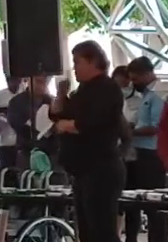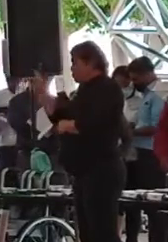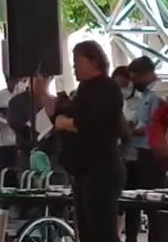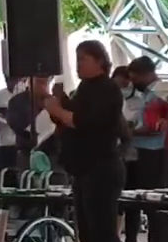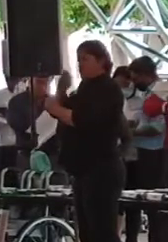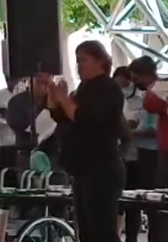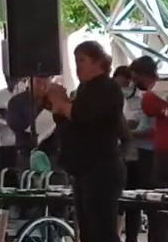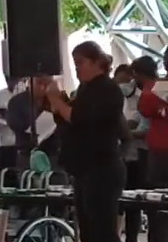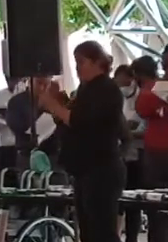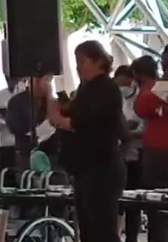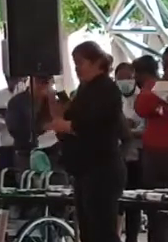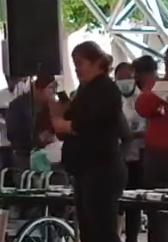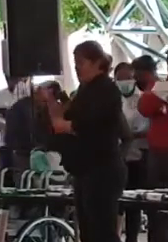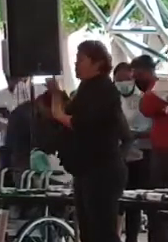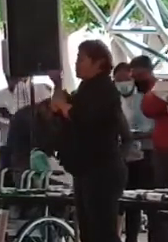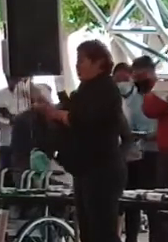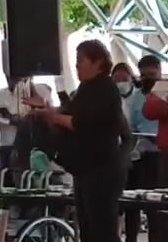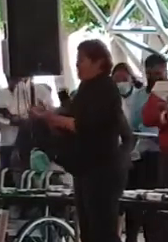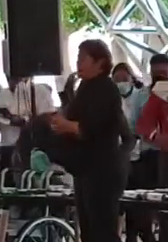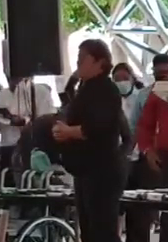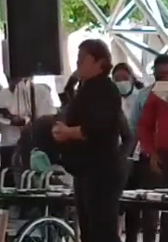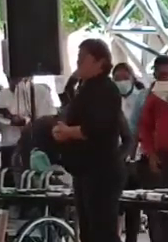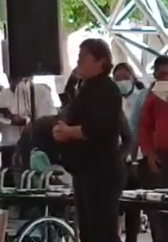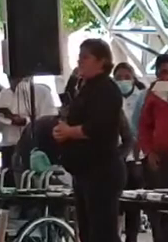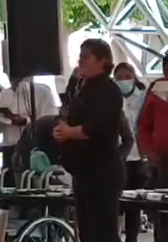que lo necesitan.